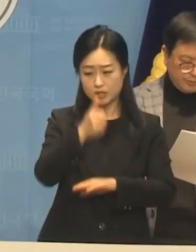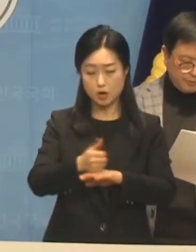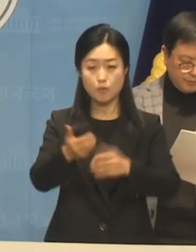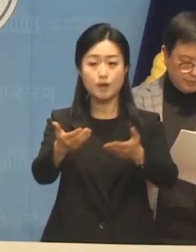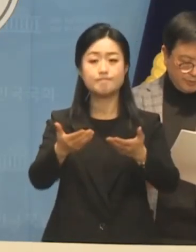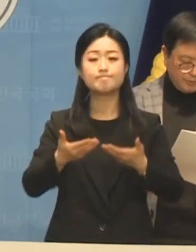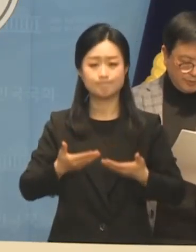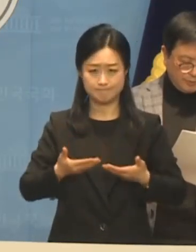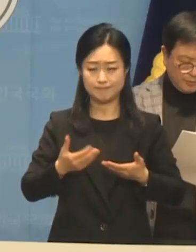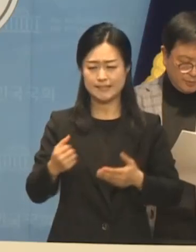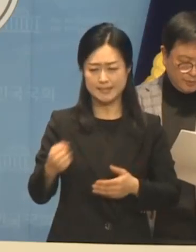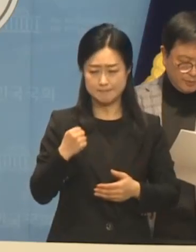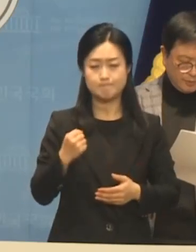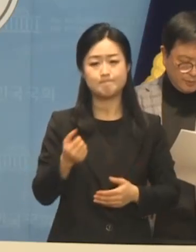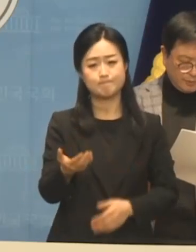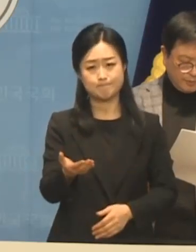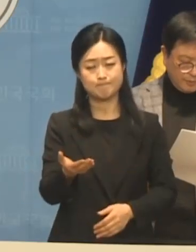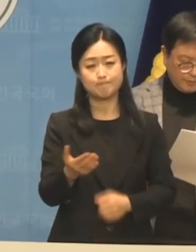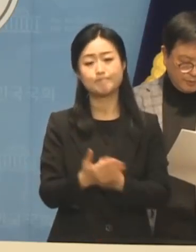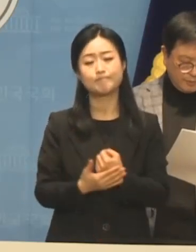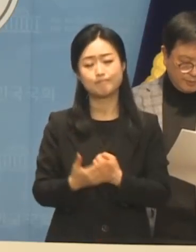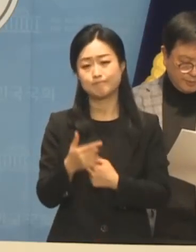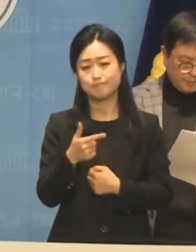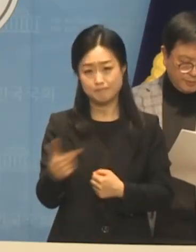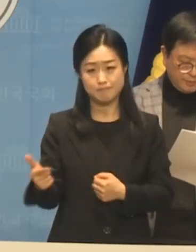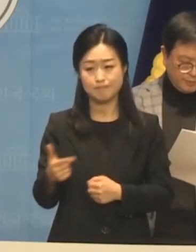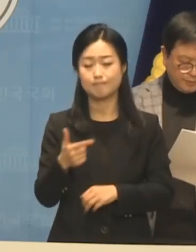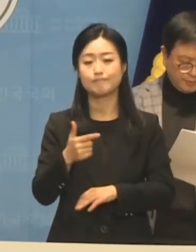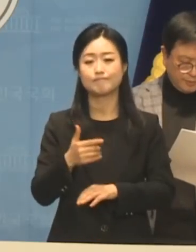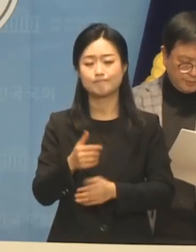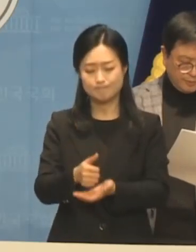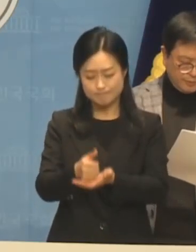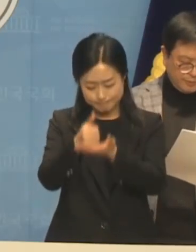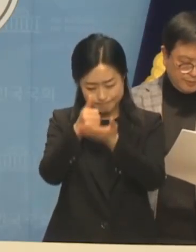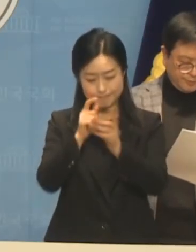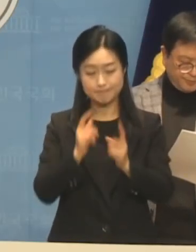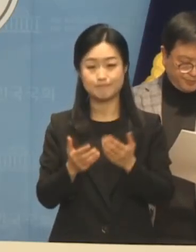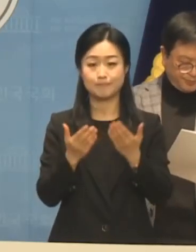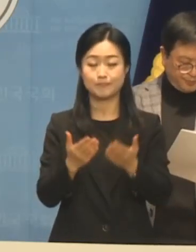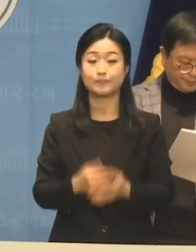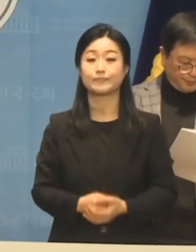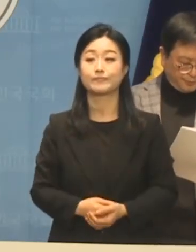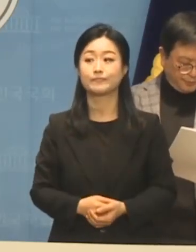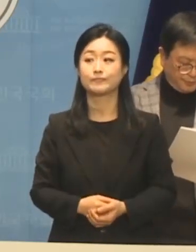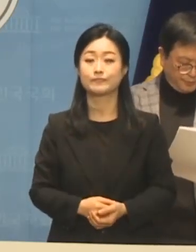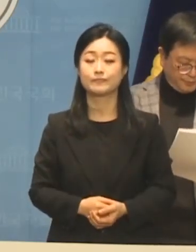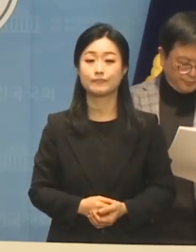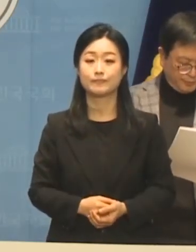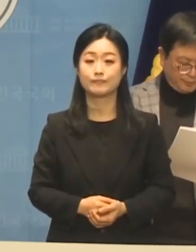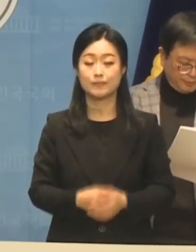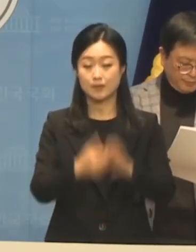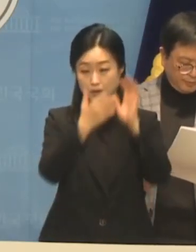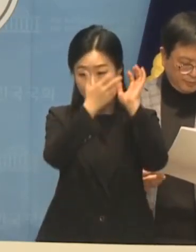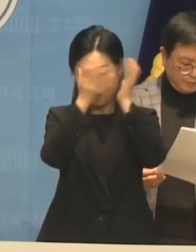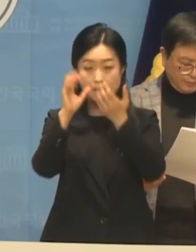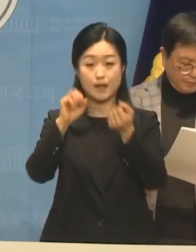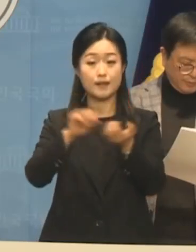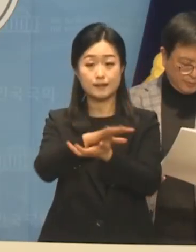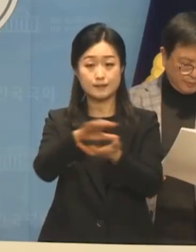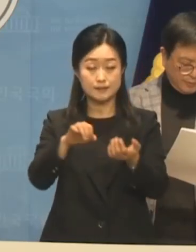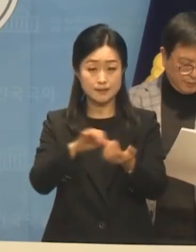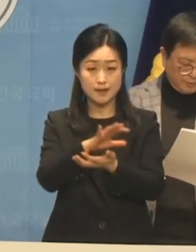가져온 원동력임을 생각하며 깊은 경의를 표합니다. 많은 혼란과